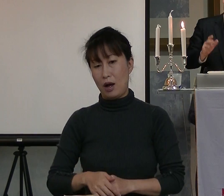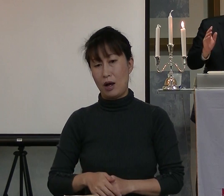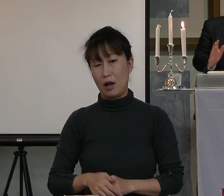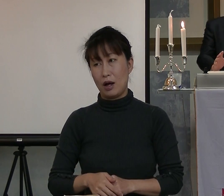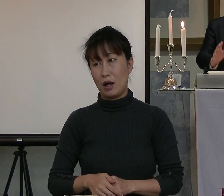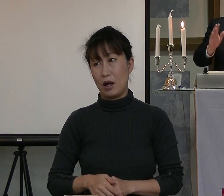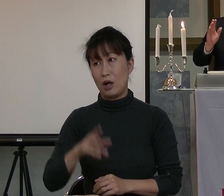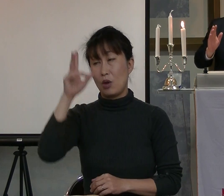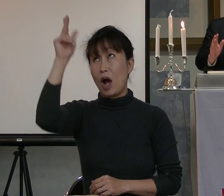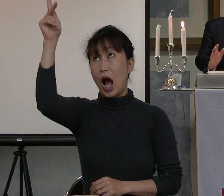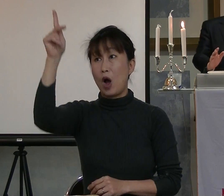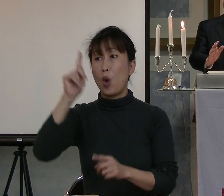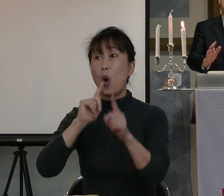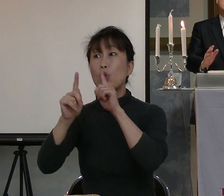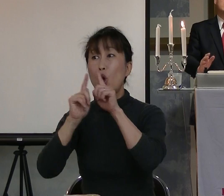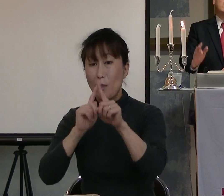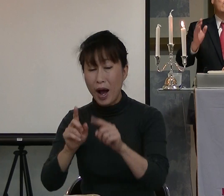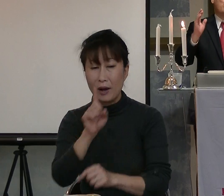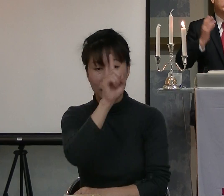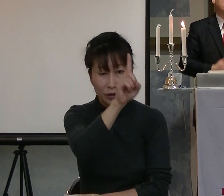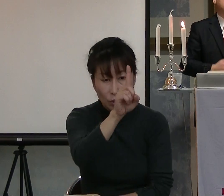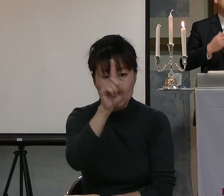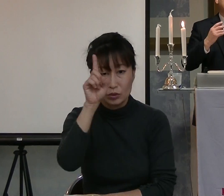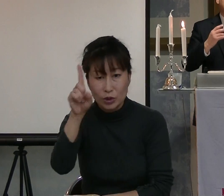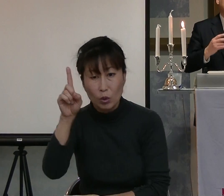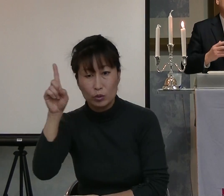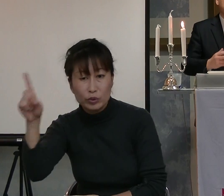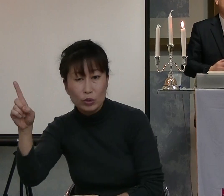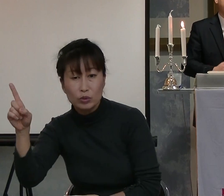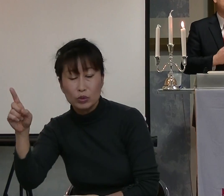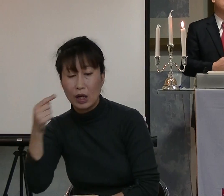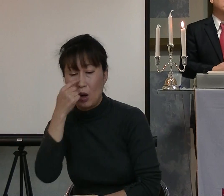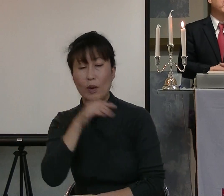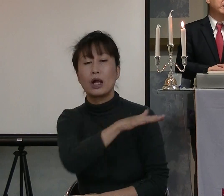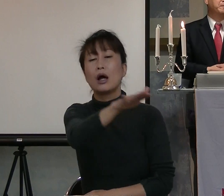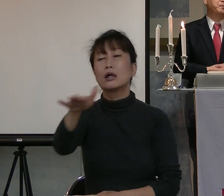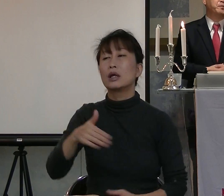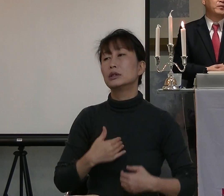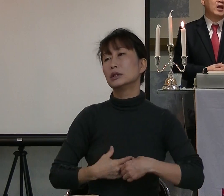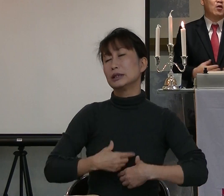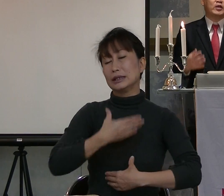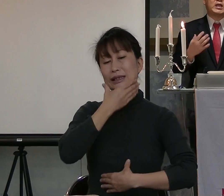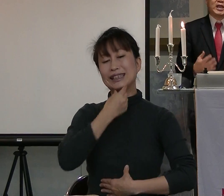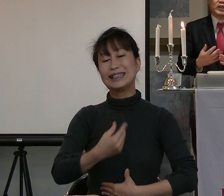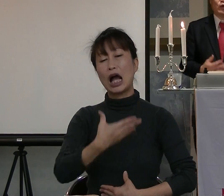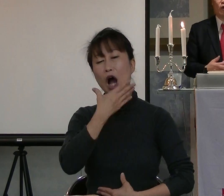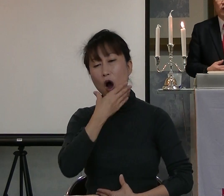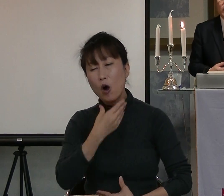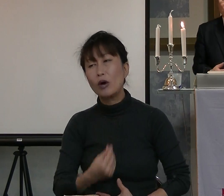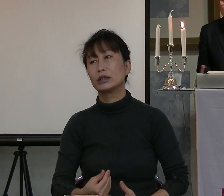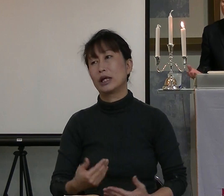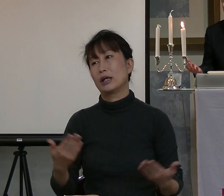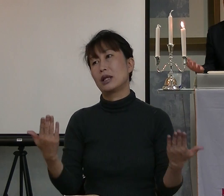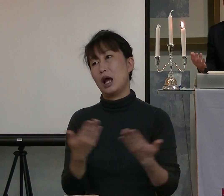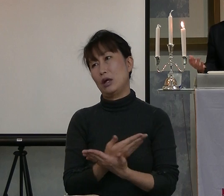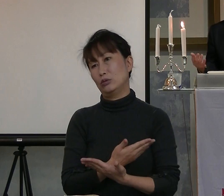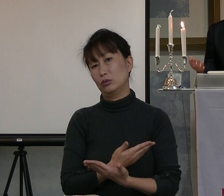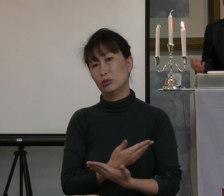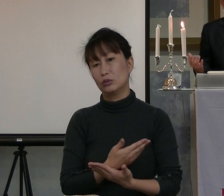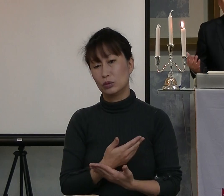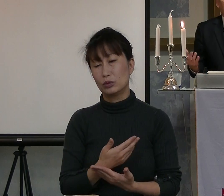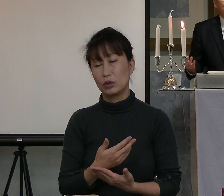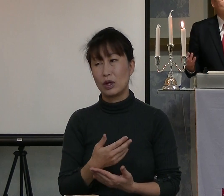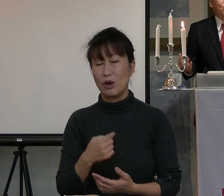その言葉一つ一つが私たちの幸せのために、私たちの真の